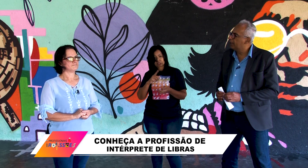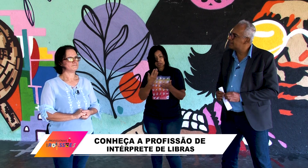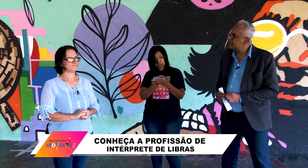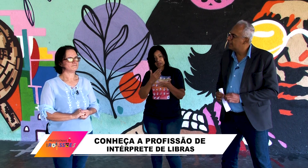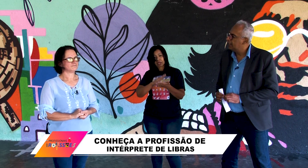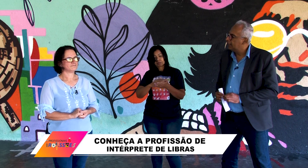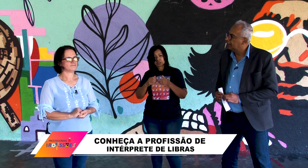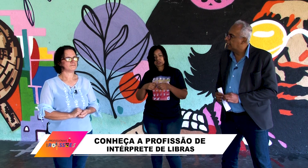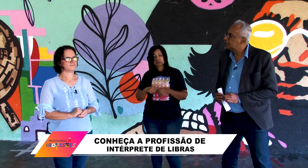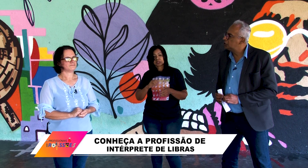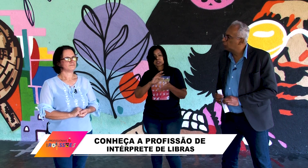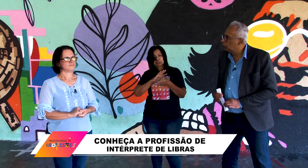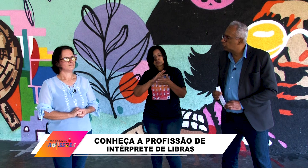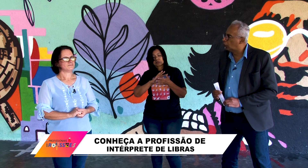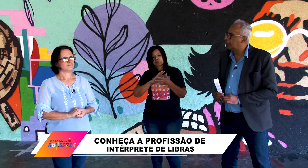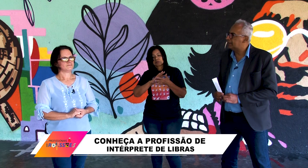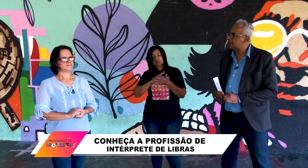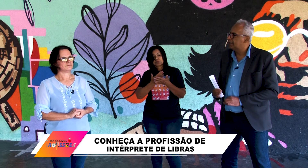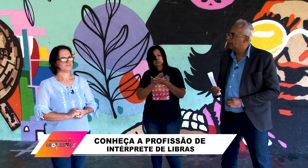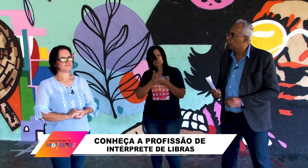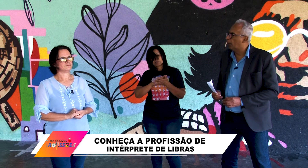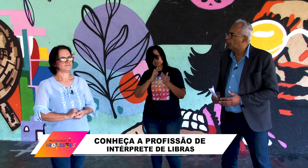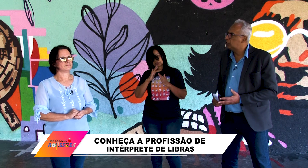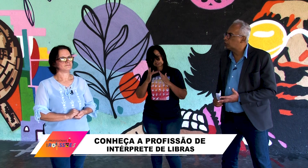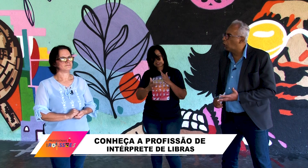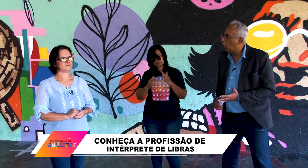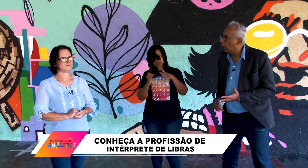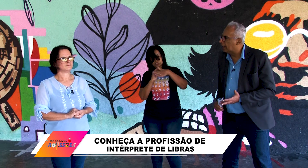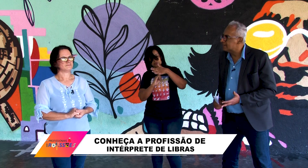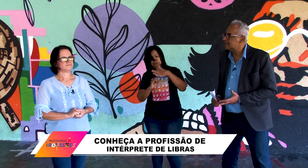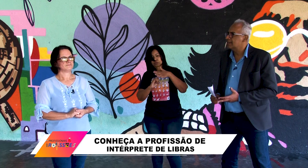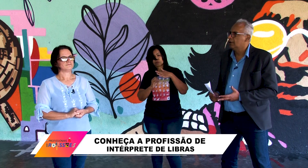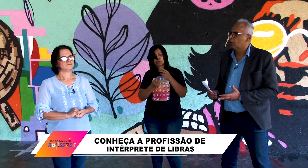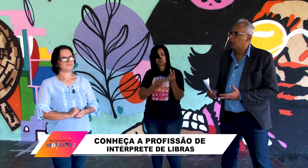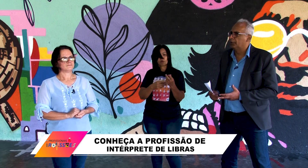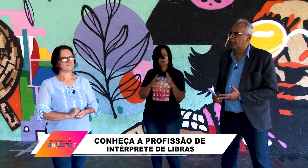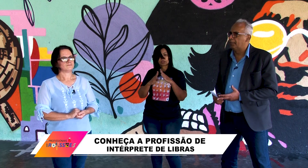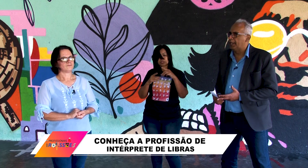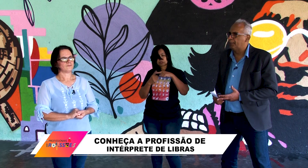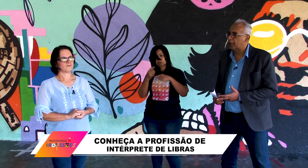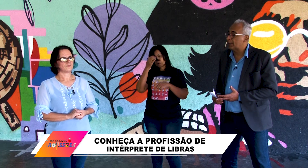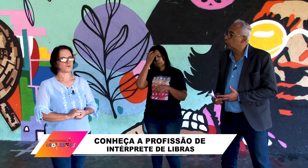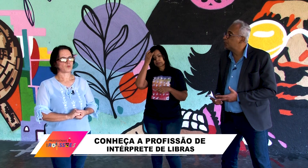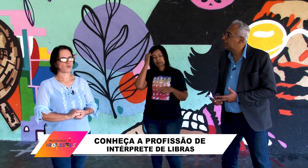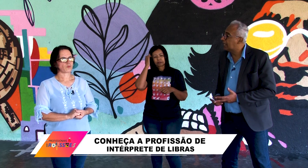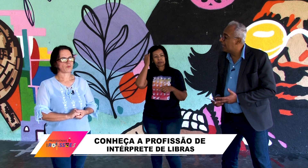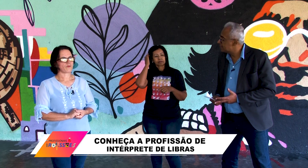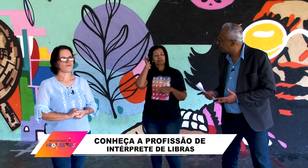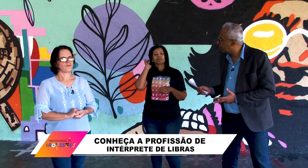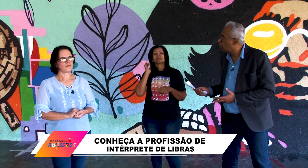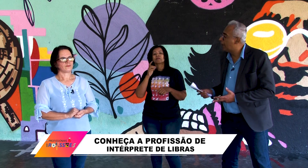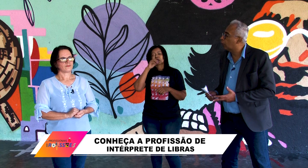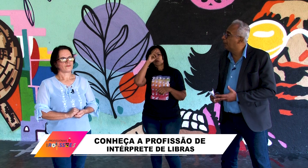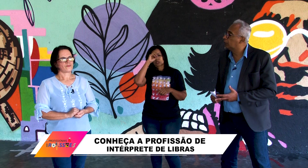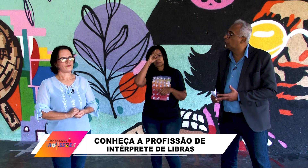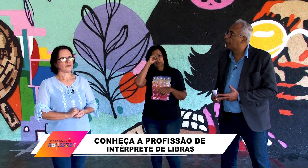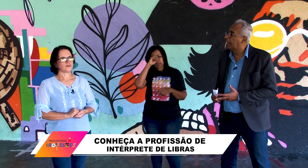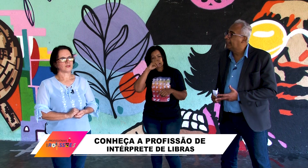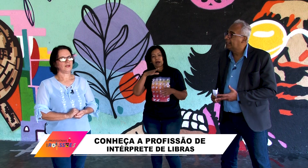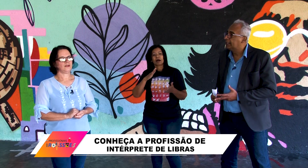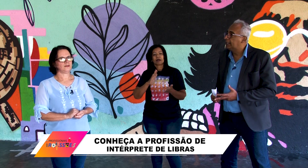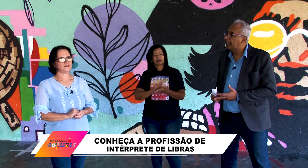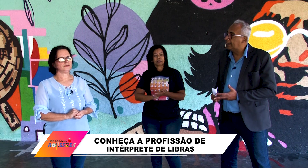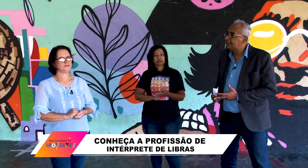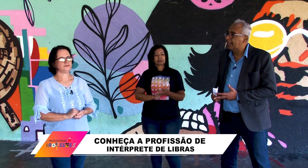de Libras nas instituições, como escolas, como também, por exemplo, hospitais, até a Guiomar comentou,